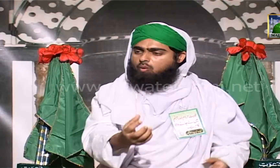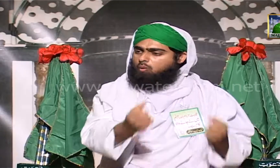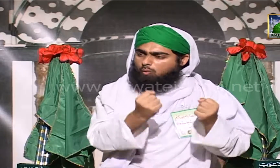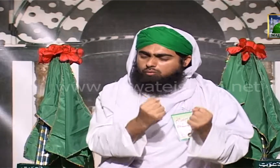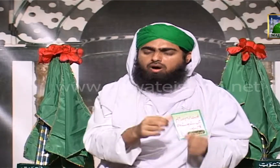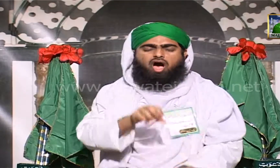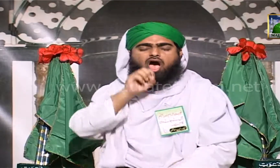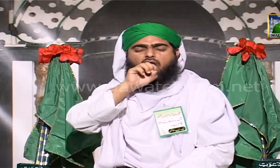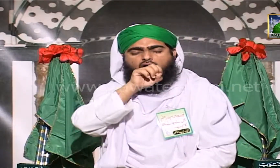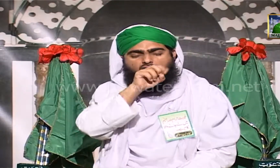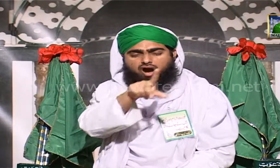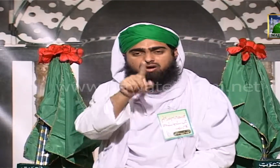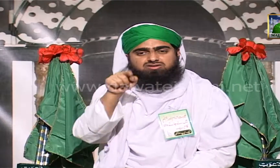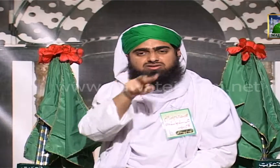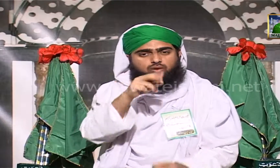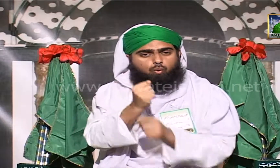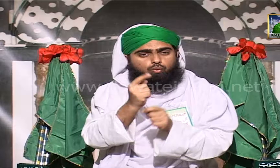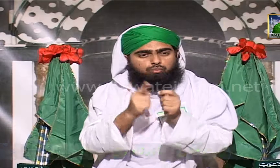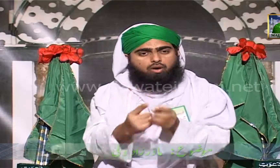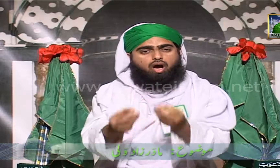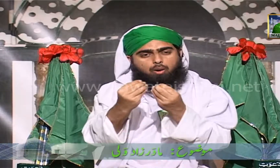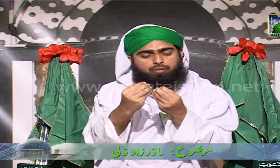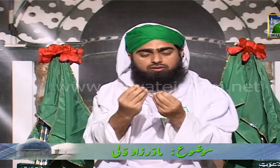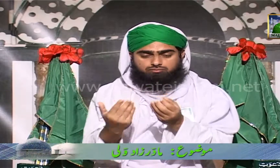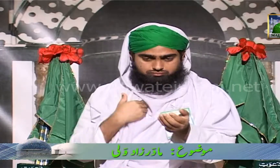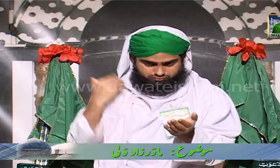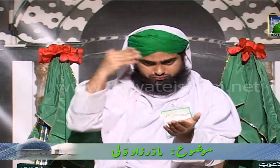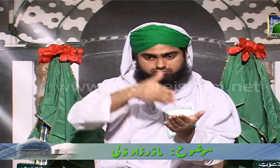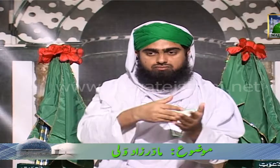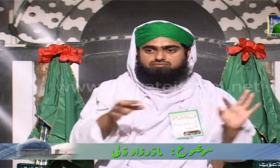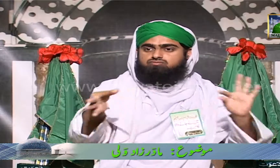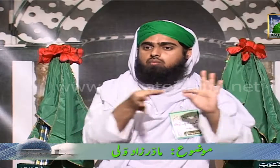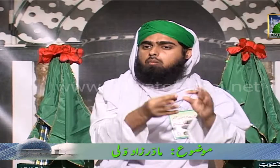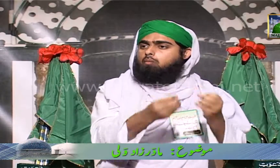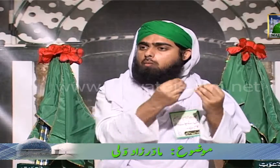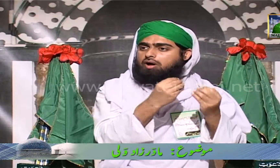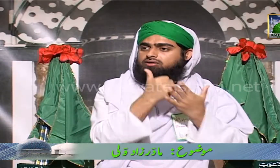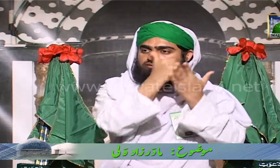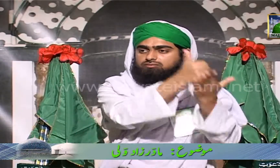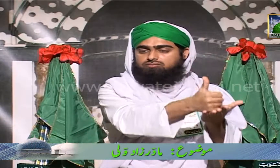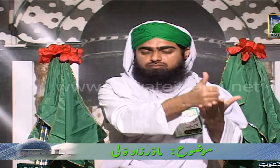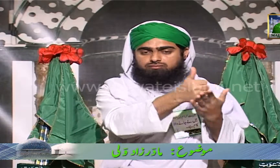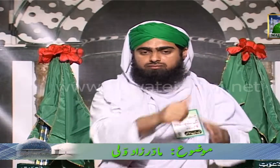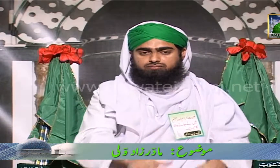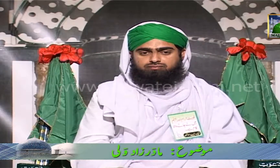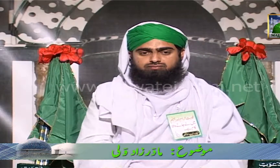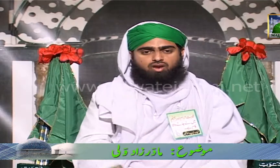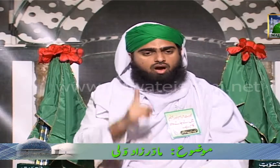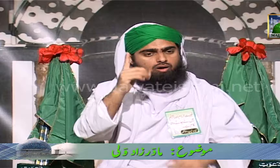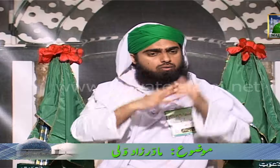مجھے پکارے تو میں اس کی مدد کے لیے پہنچنے والا ہوں۔ تو اللہ تعالیٰ نے ان کو طاقت